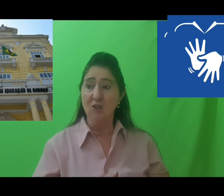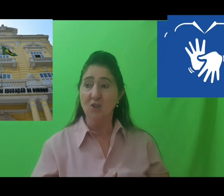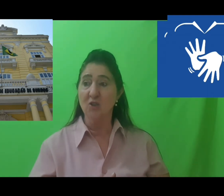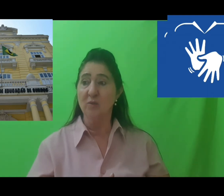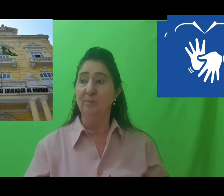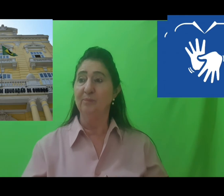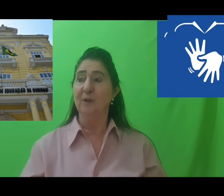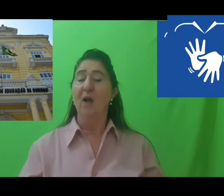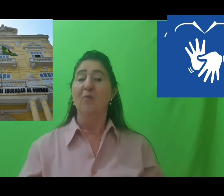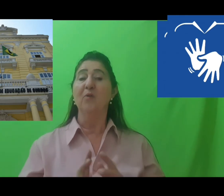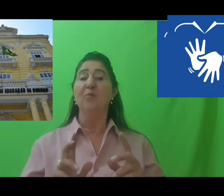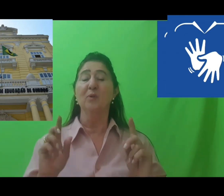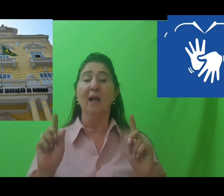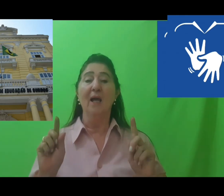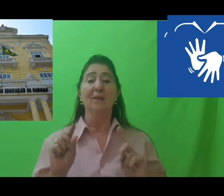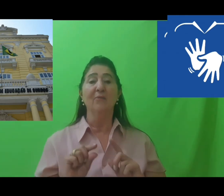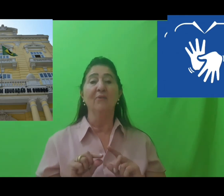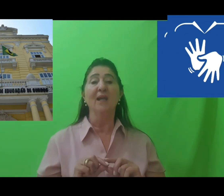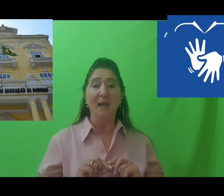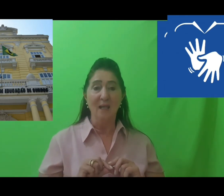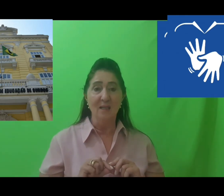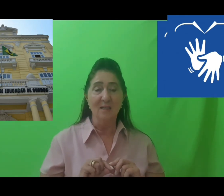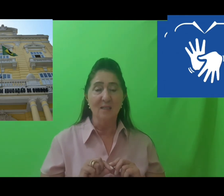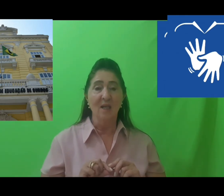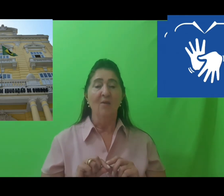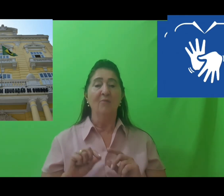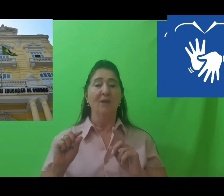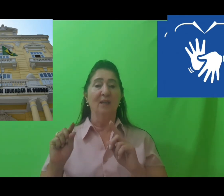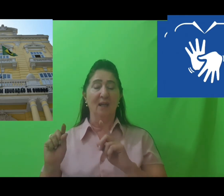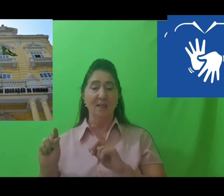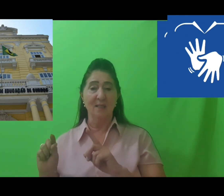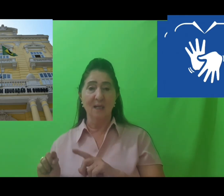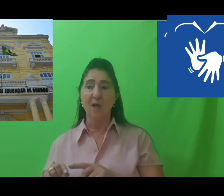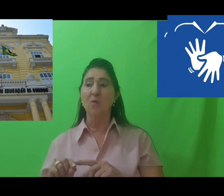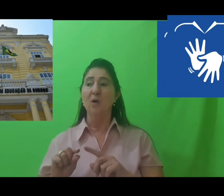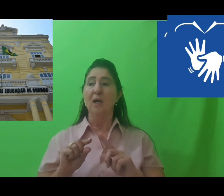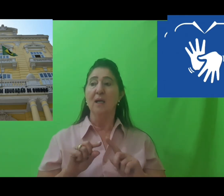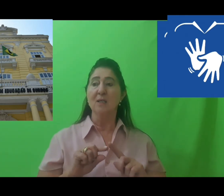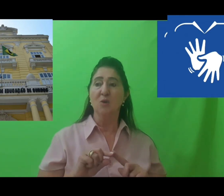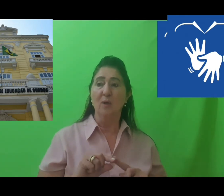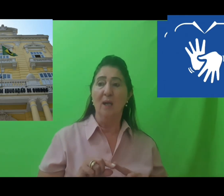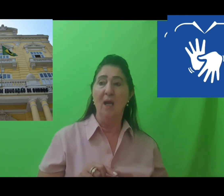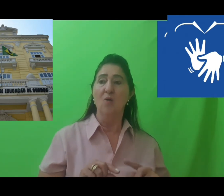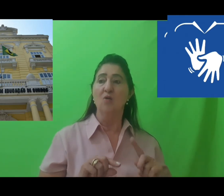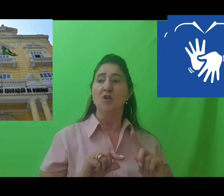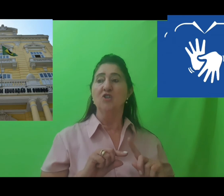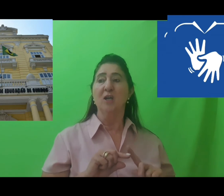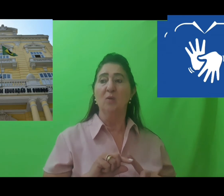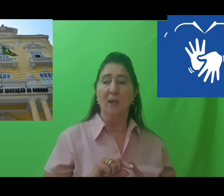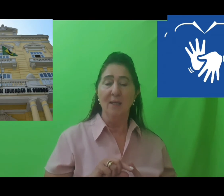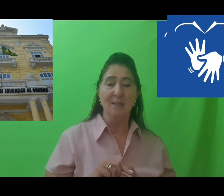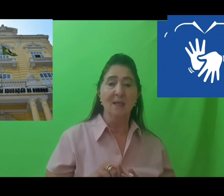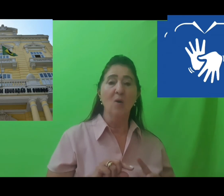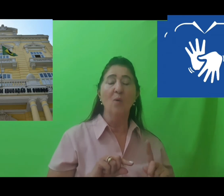1987 foi fundada a FENEIS, Federação Nacional de Educação